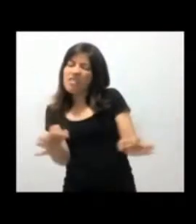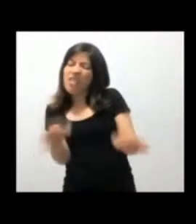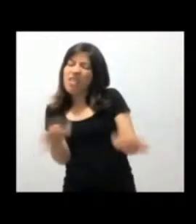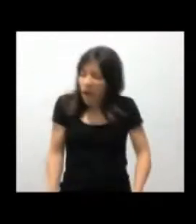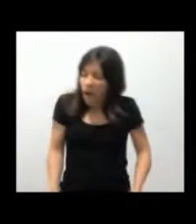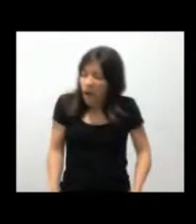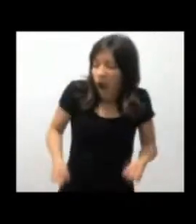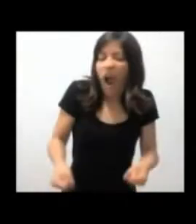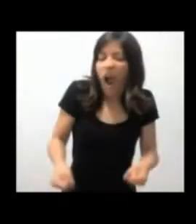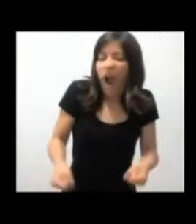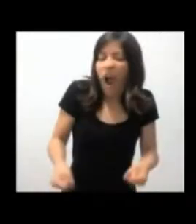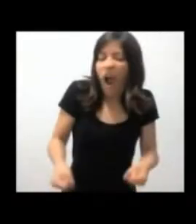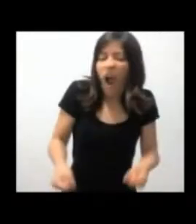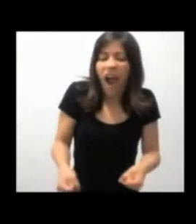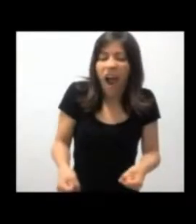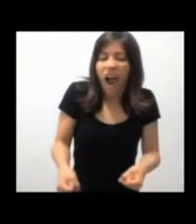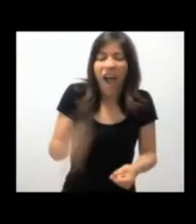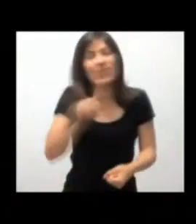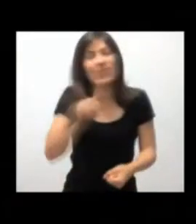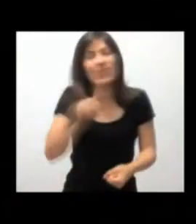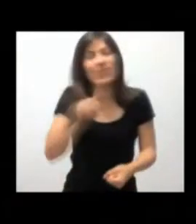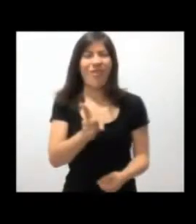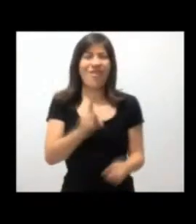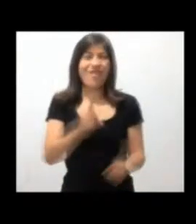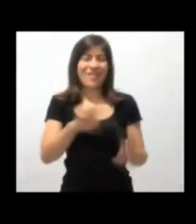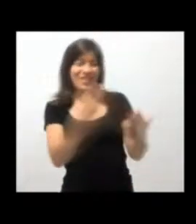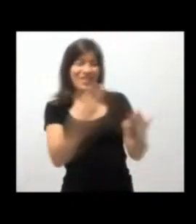o tempo inteiro precisando de ajuda.